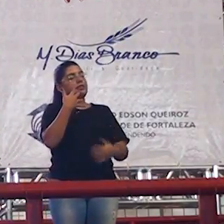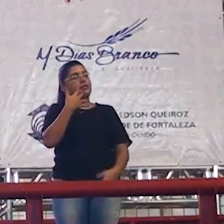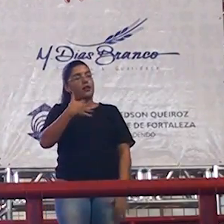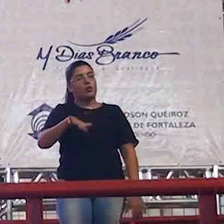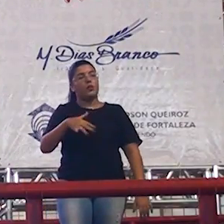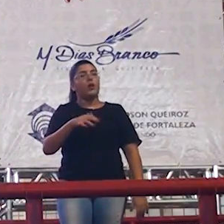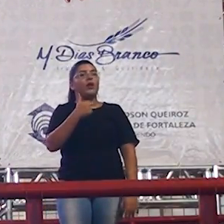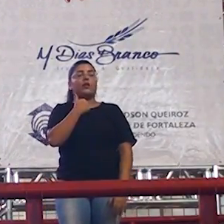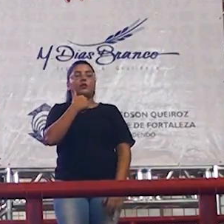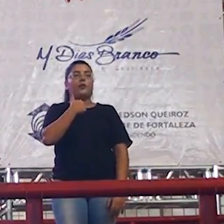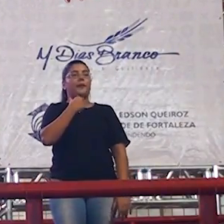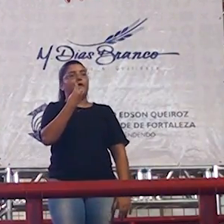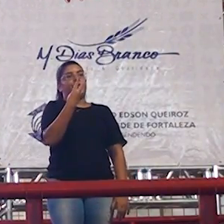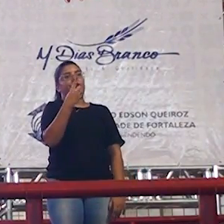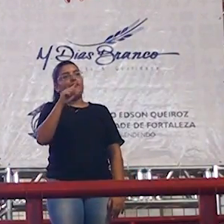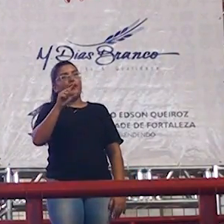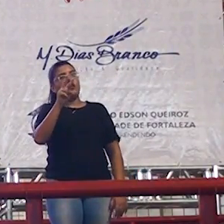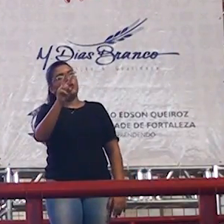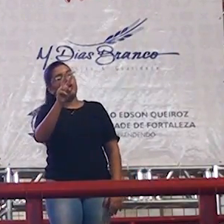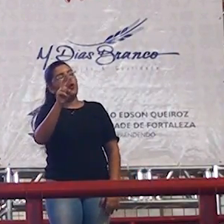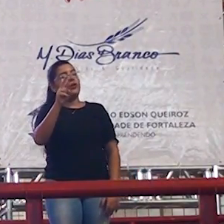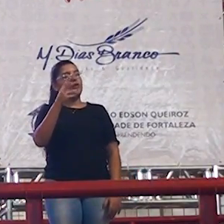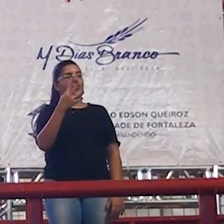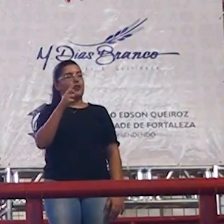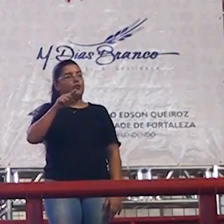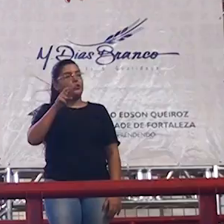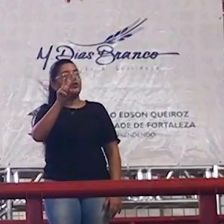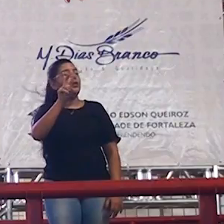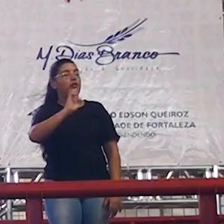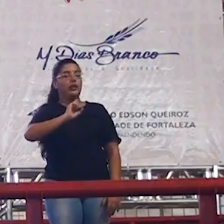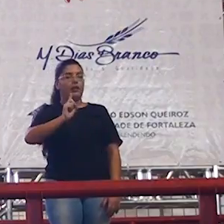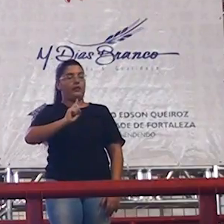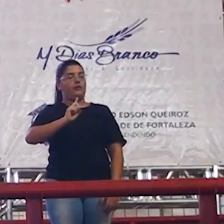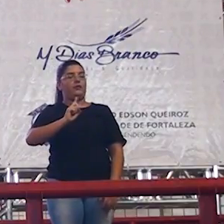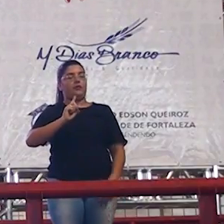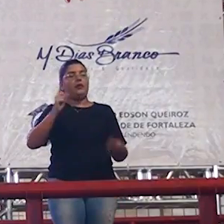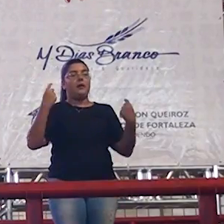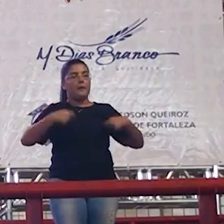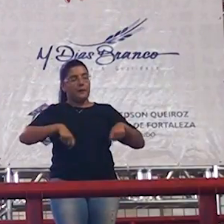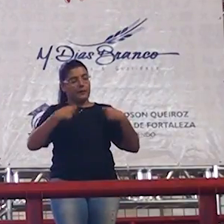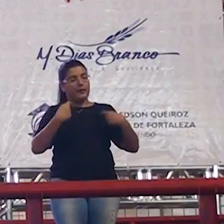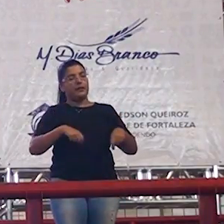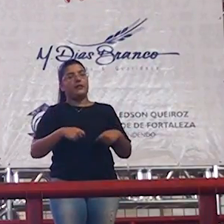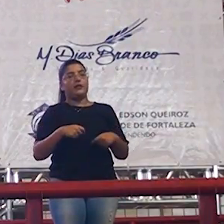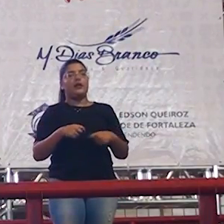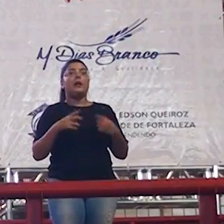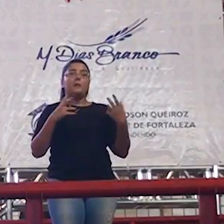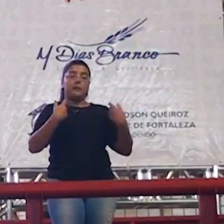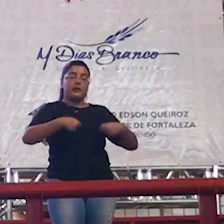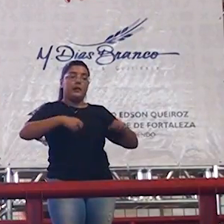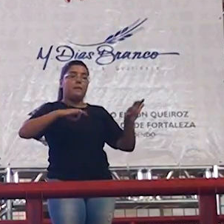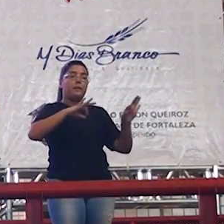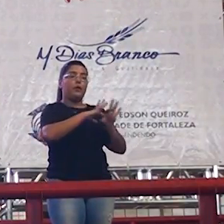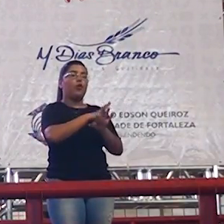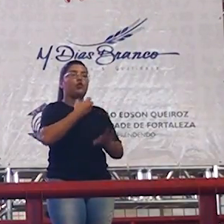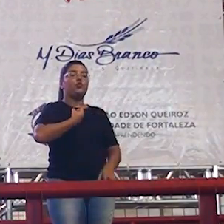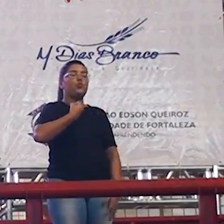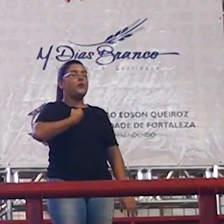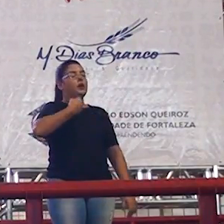ter 3,2, 4,2. É isso que ele quer informar. Tem que ser um número inteiro